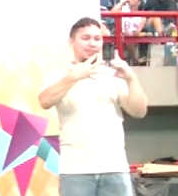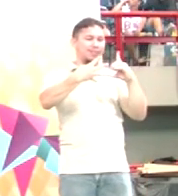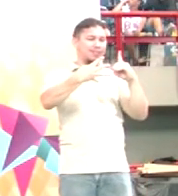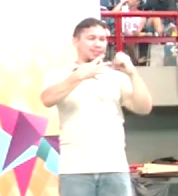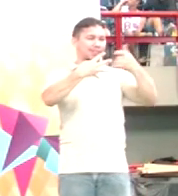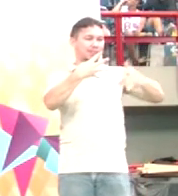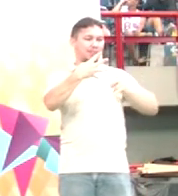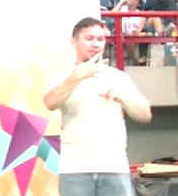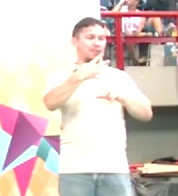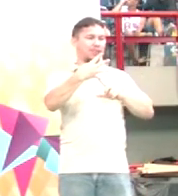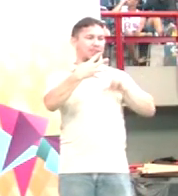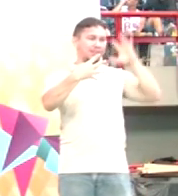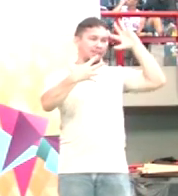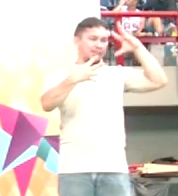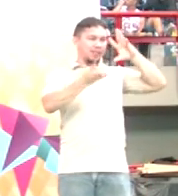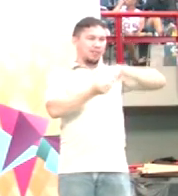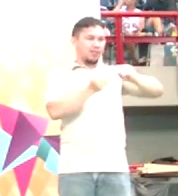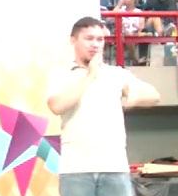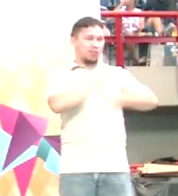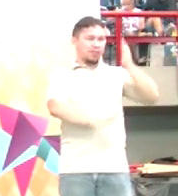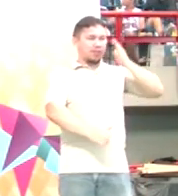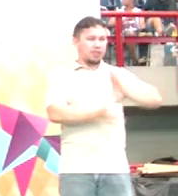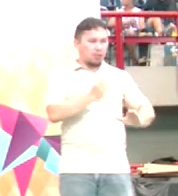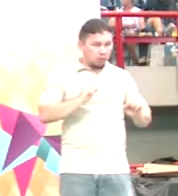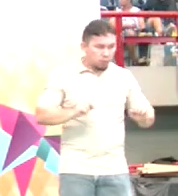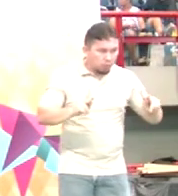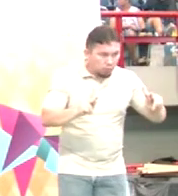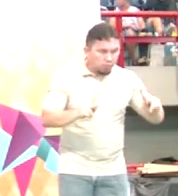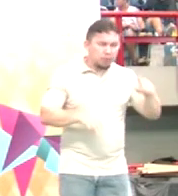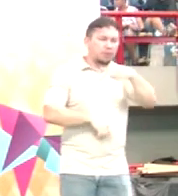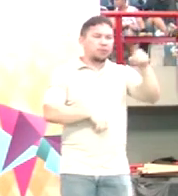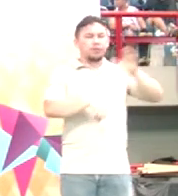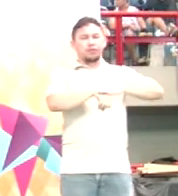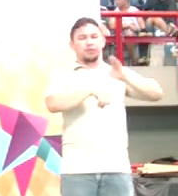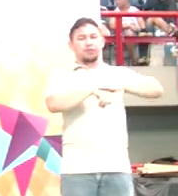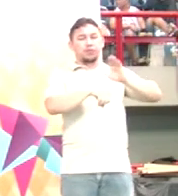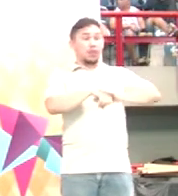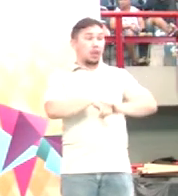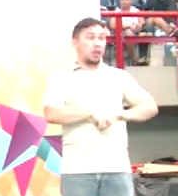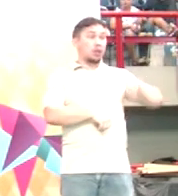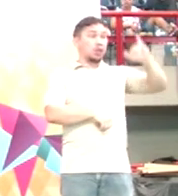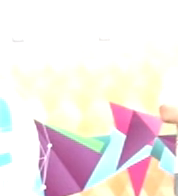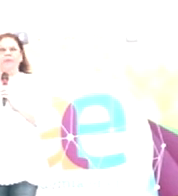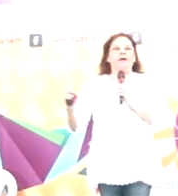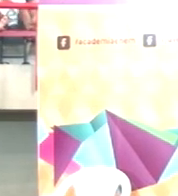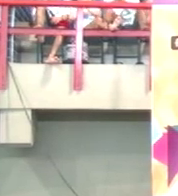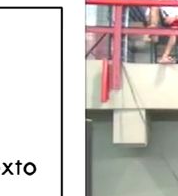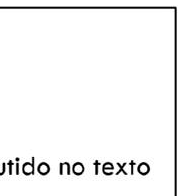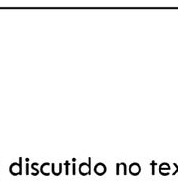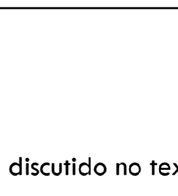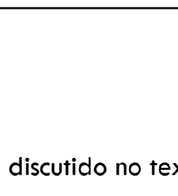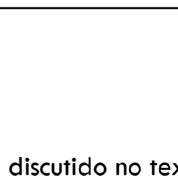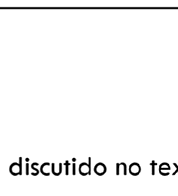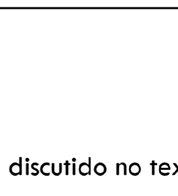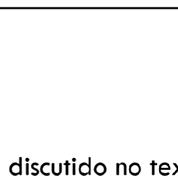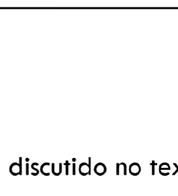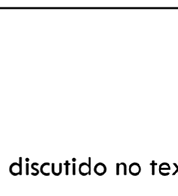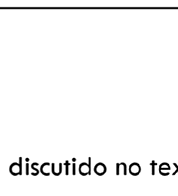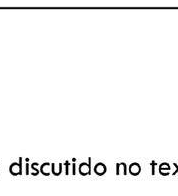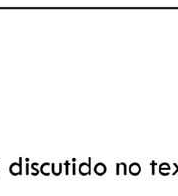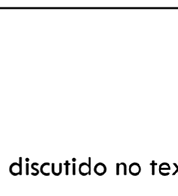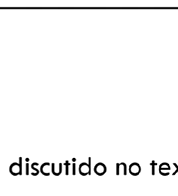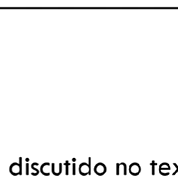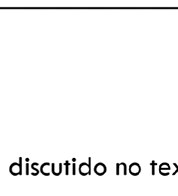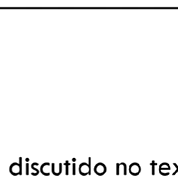bem? Até aqui? Vamos ver o que você deve fazer no primeiro parágrafo. A redação